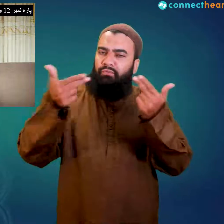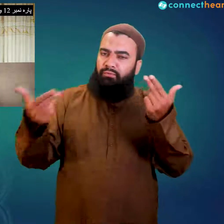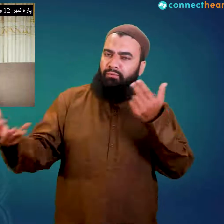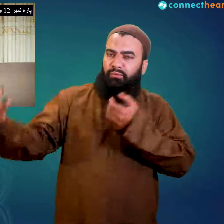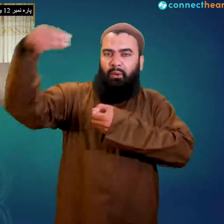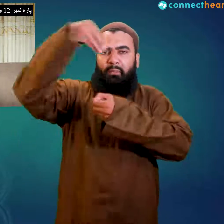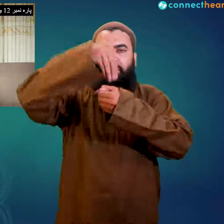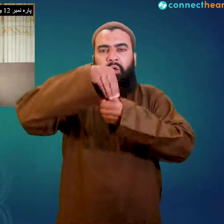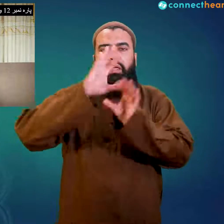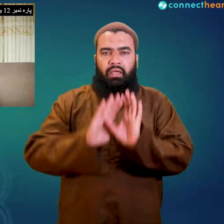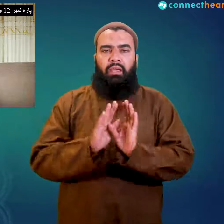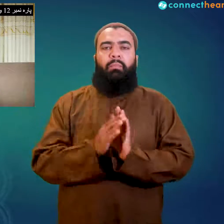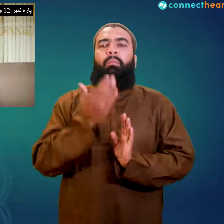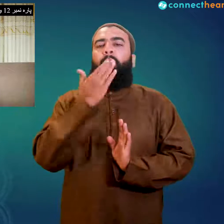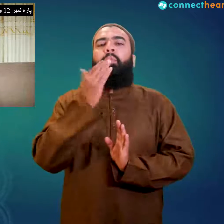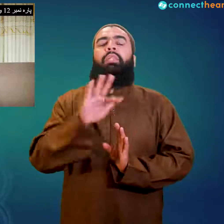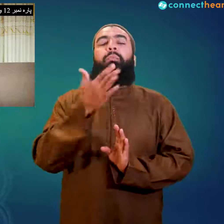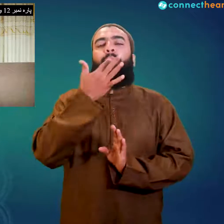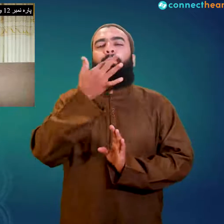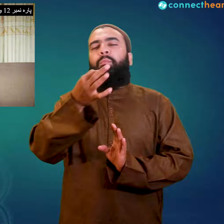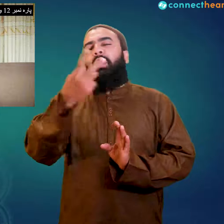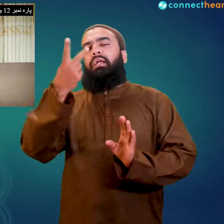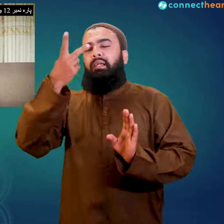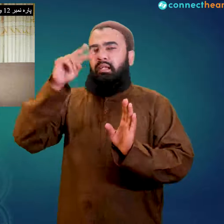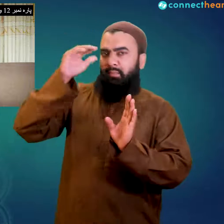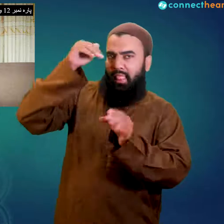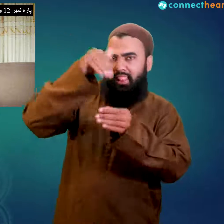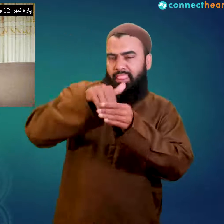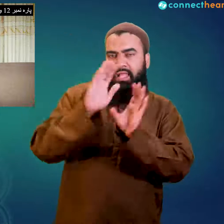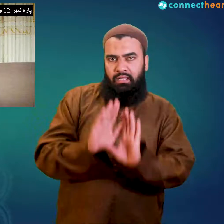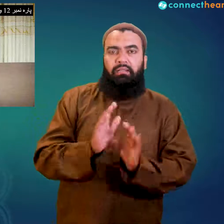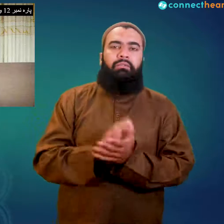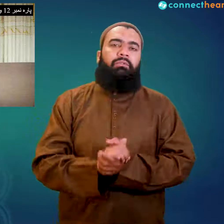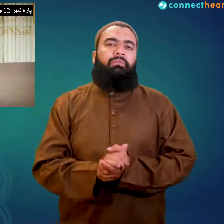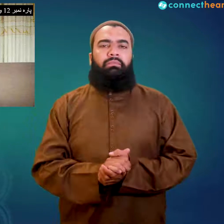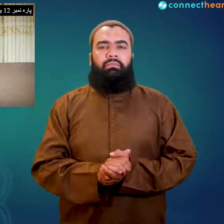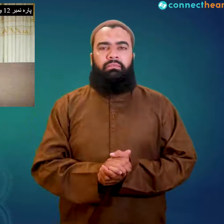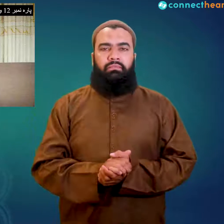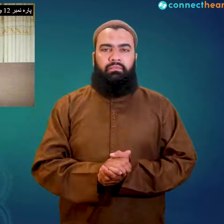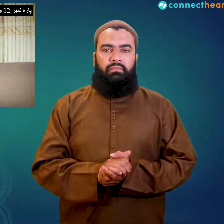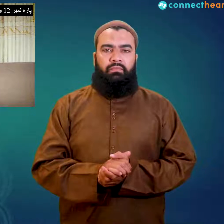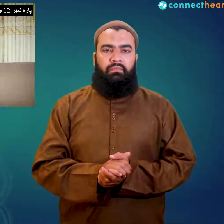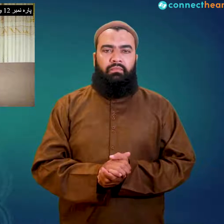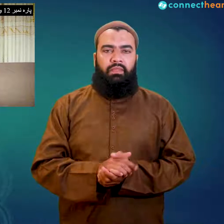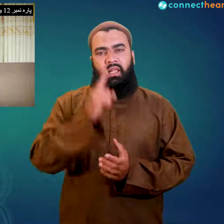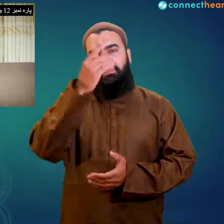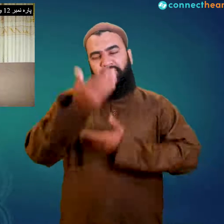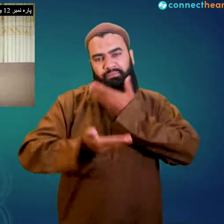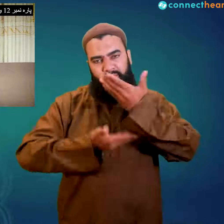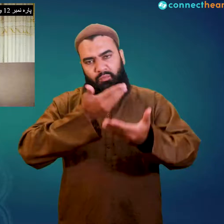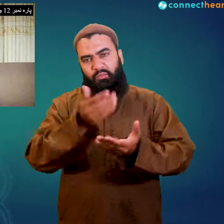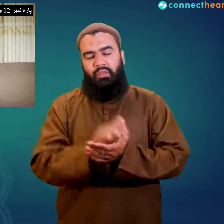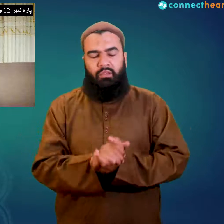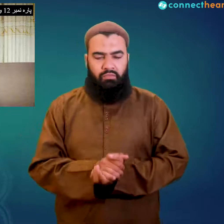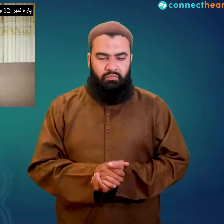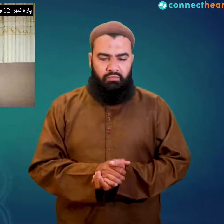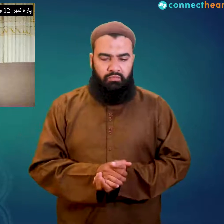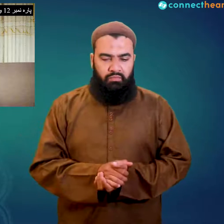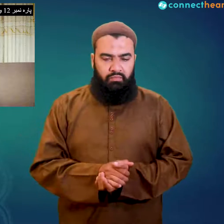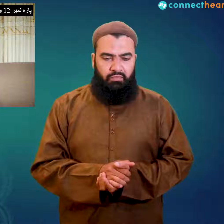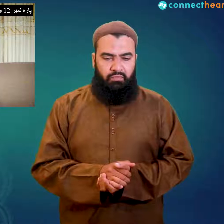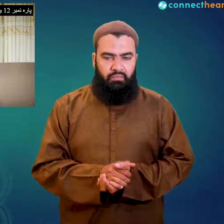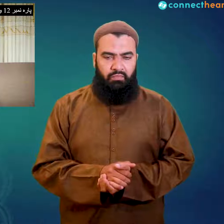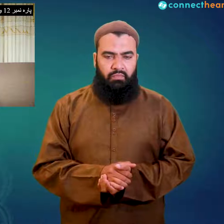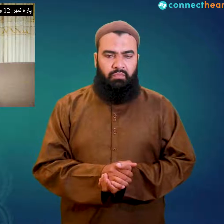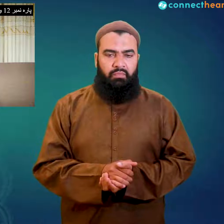یوسف لابیہ، یوسف علیہ الصلاۃ والسلام نے بچپن میں، اور روایت میں آتا ہے کہ ان کی عمر کوئی 8 یا